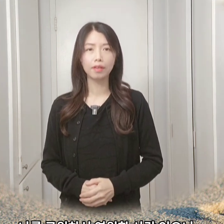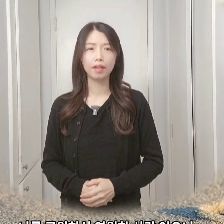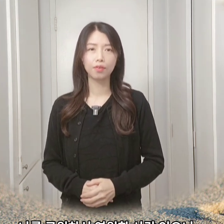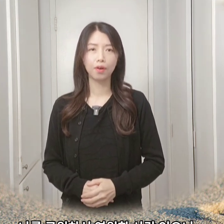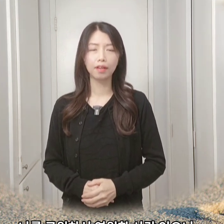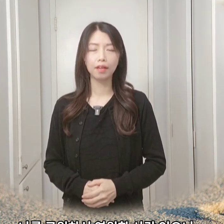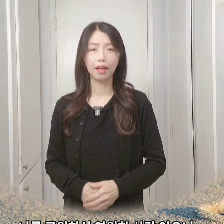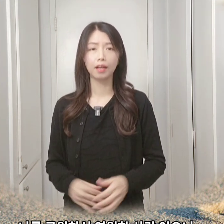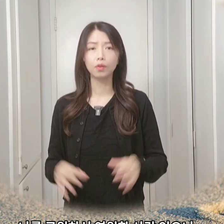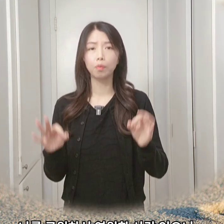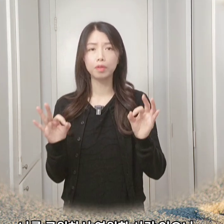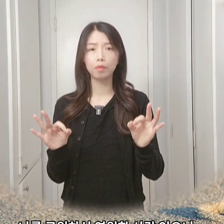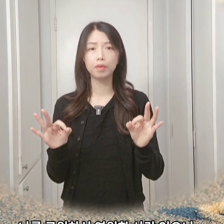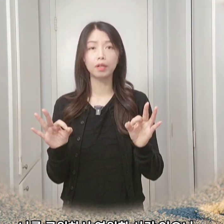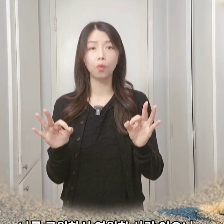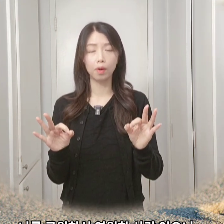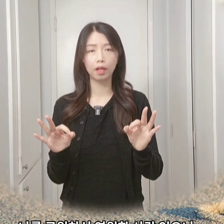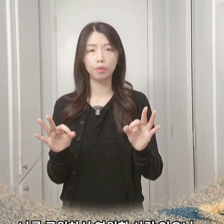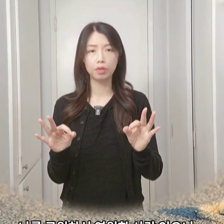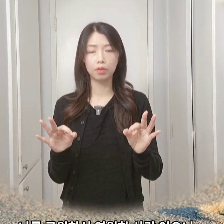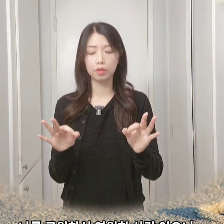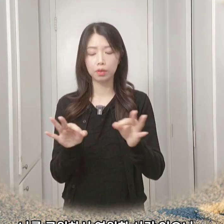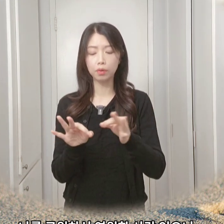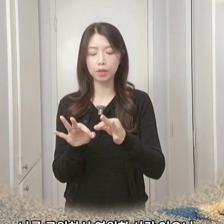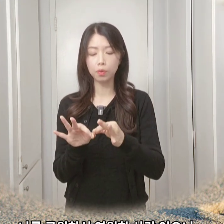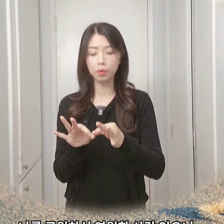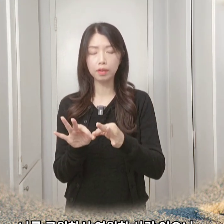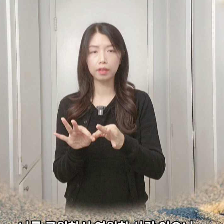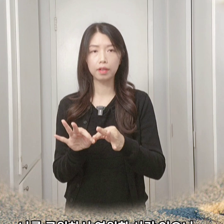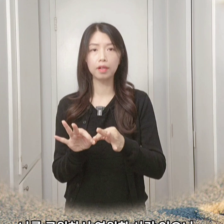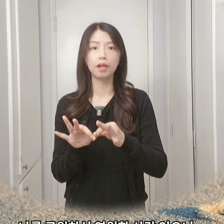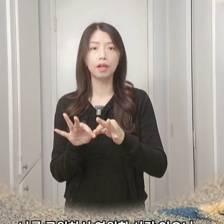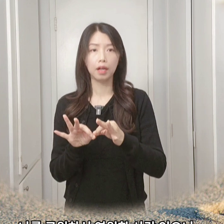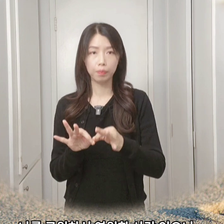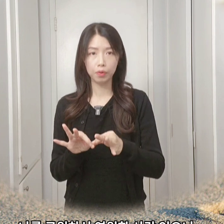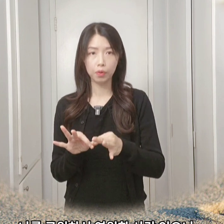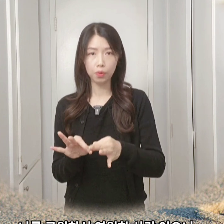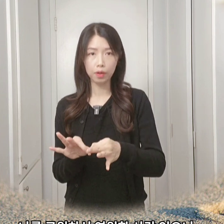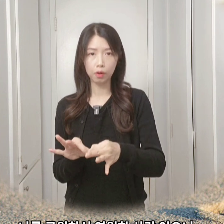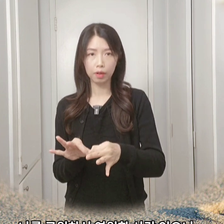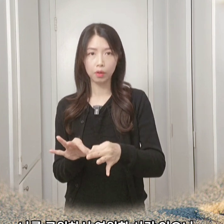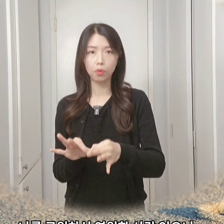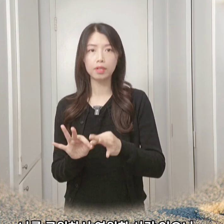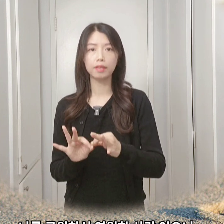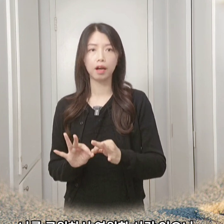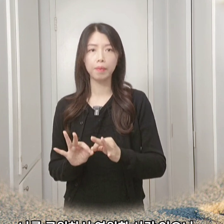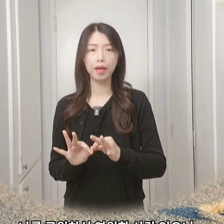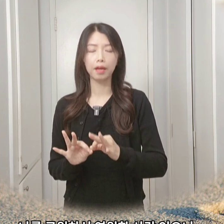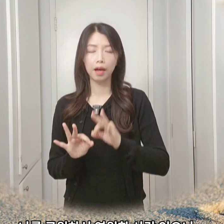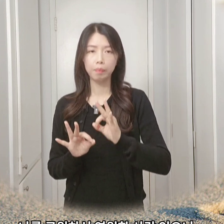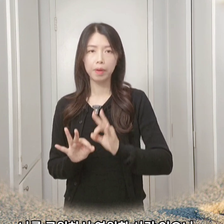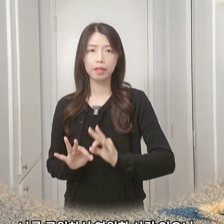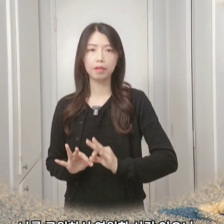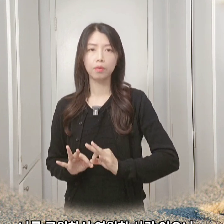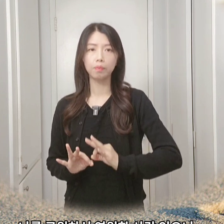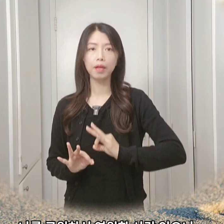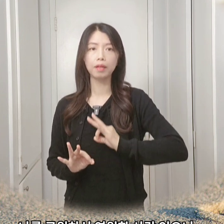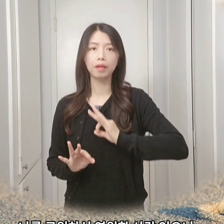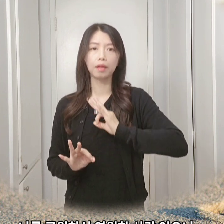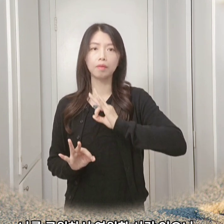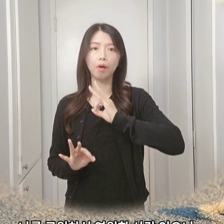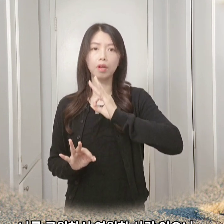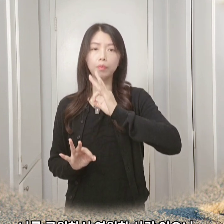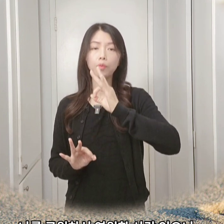영원하다라고 한 뜻의 수어는 양손 엄지검지를 동그랗게 붙여주시고 이 손끝을 앞뒤로 이렇게 놓으신 다음에 앞에 있는